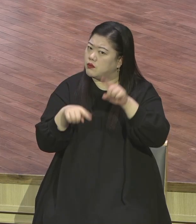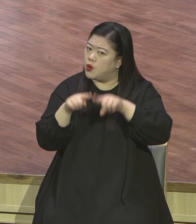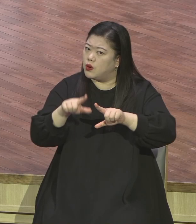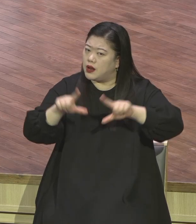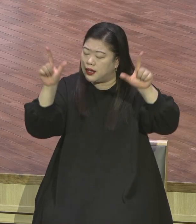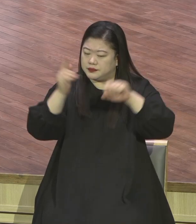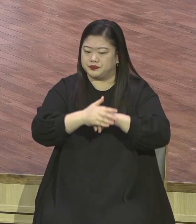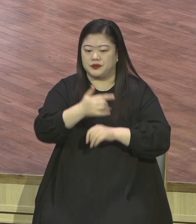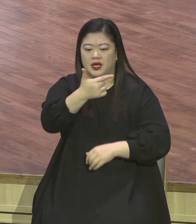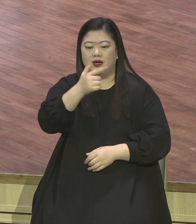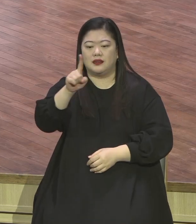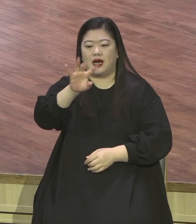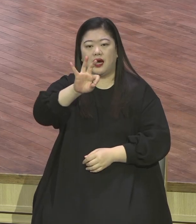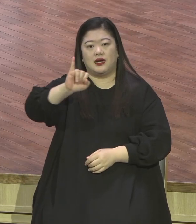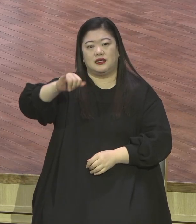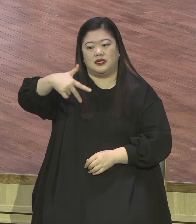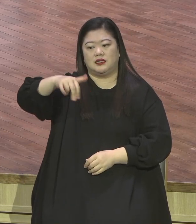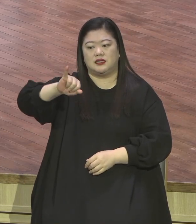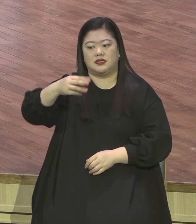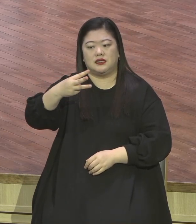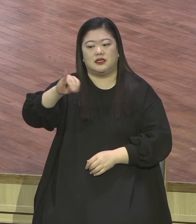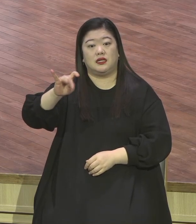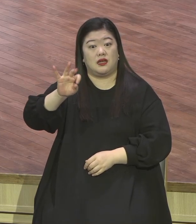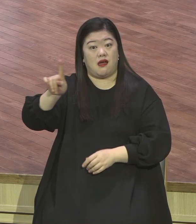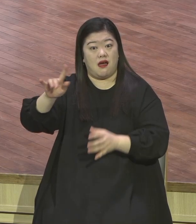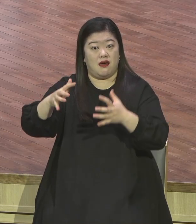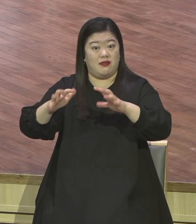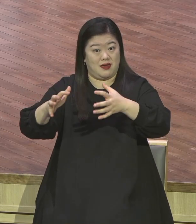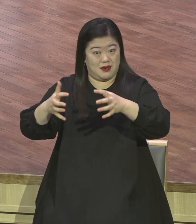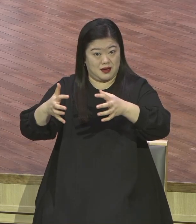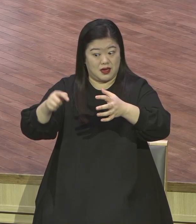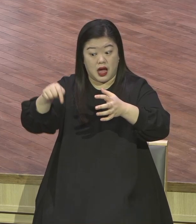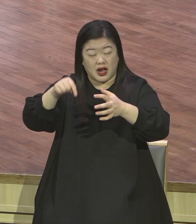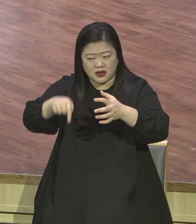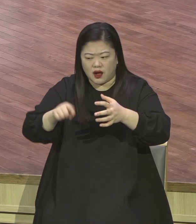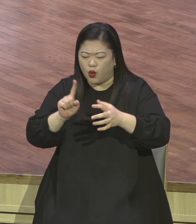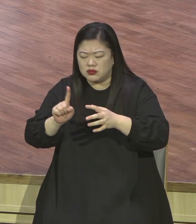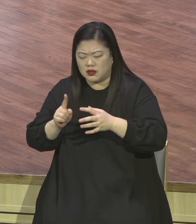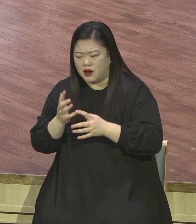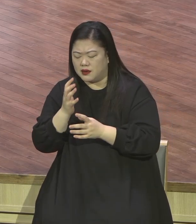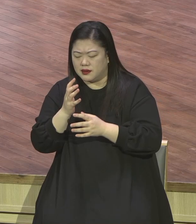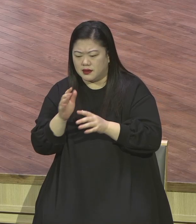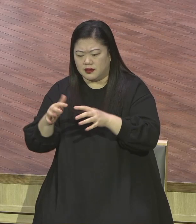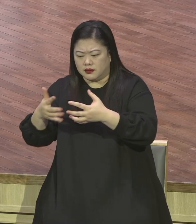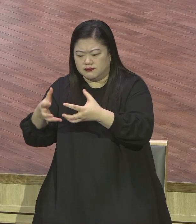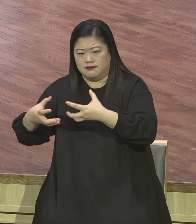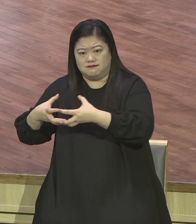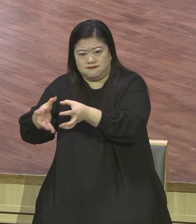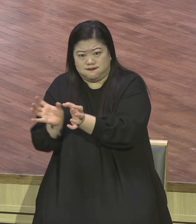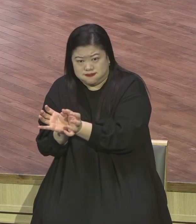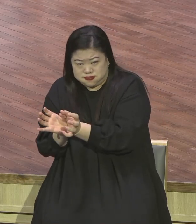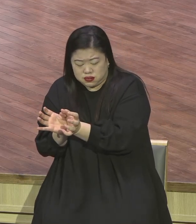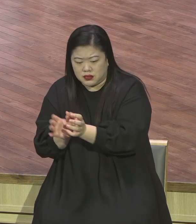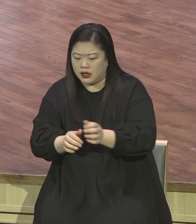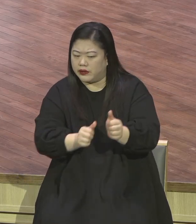그렇게 학교에 들어가가지고 남학생